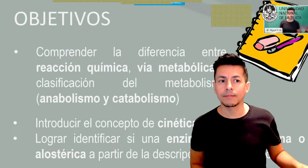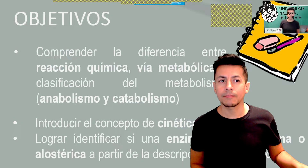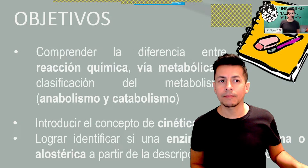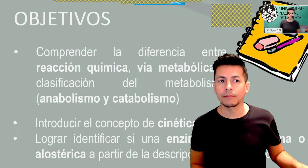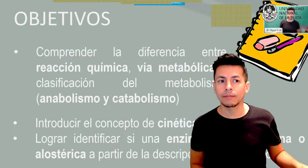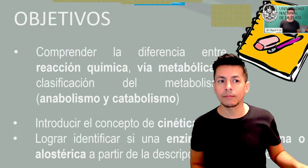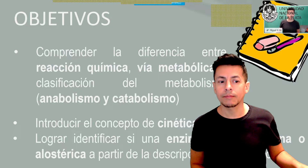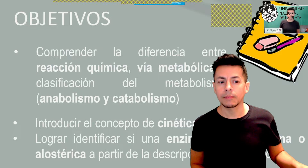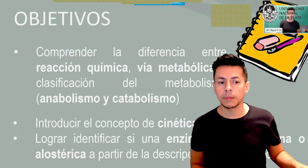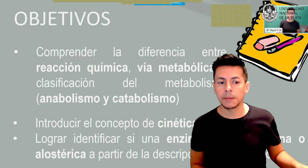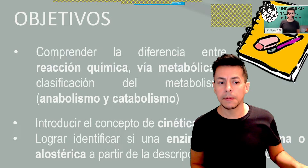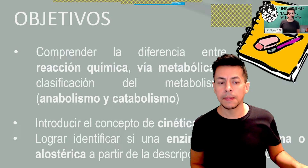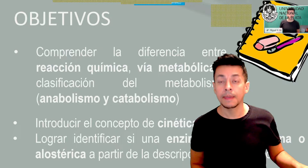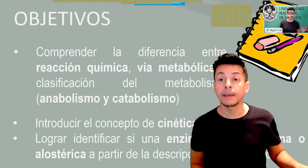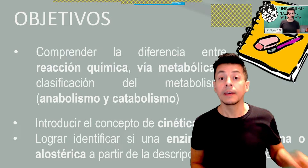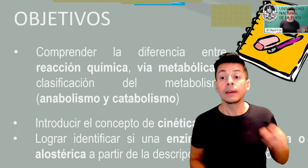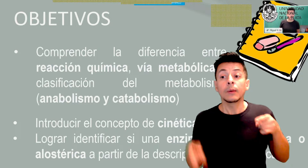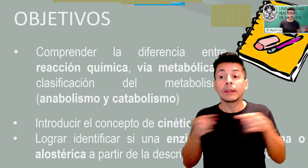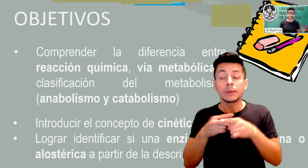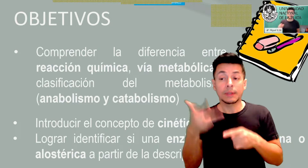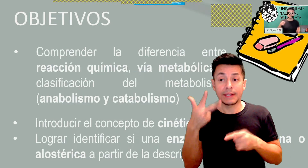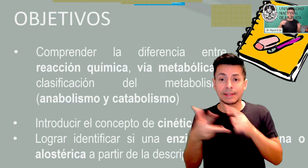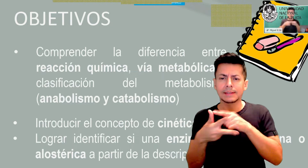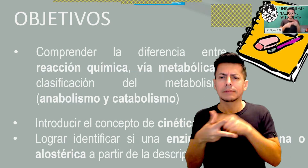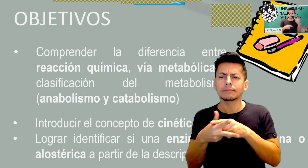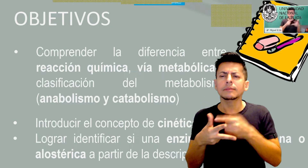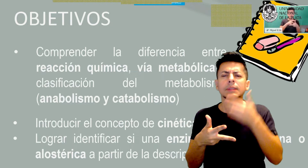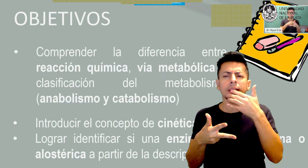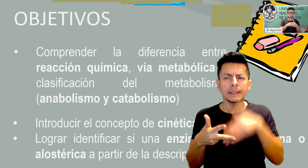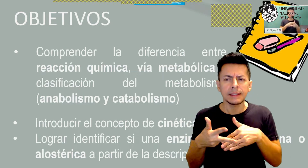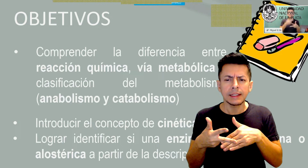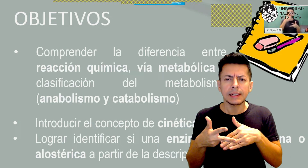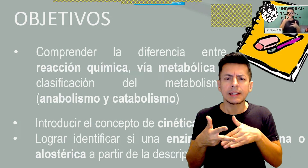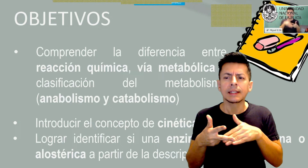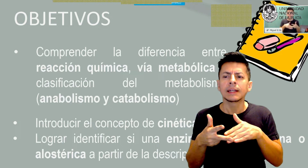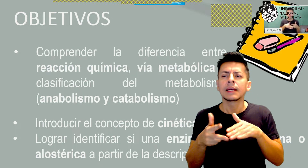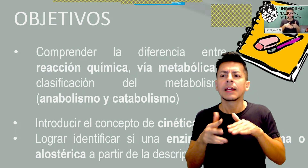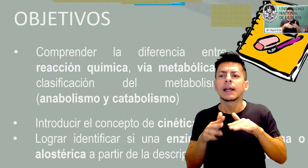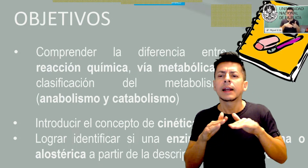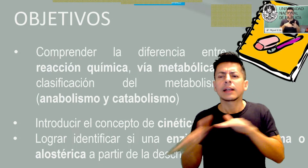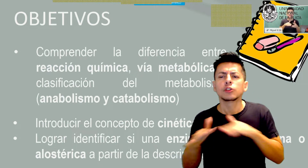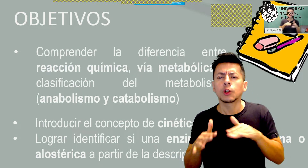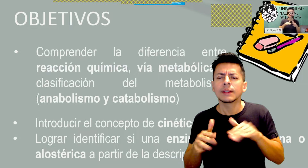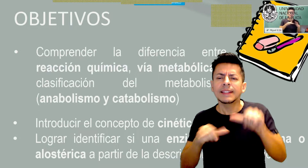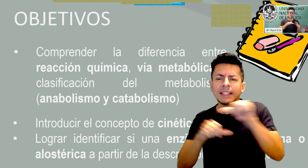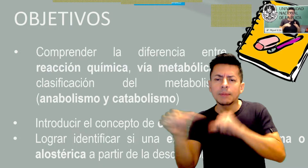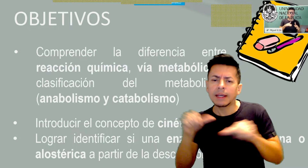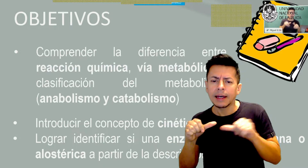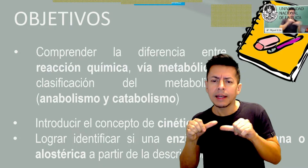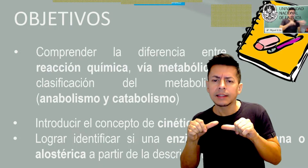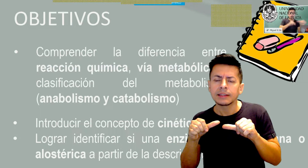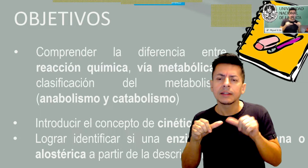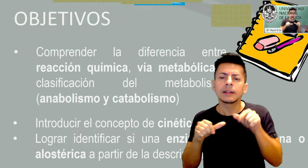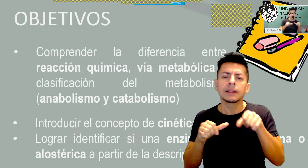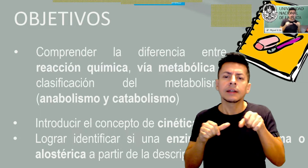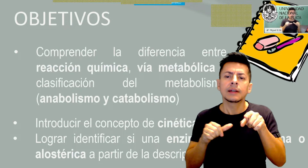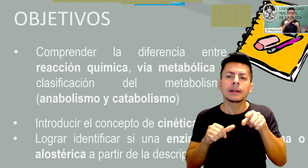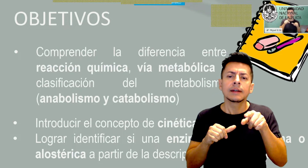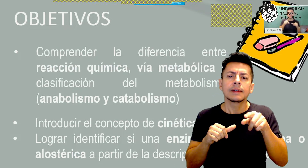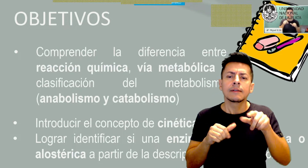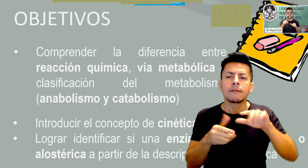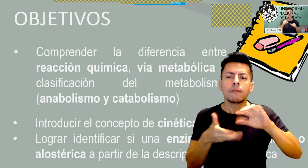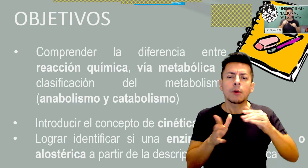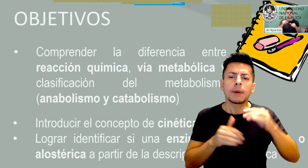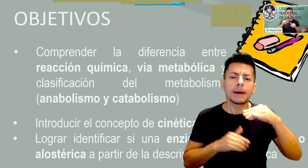reacción química, una vía metabólica y la clasificación del metabolismo en